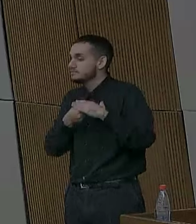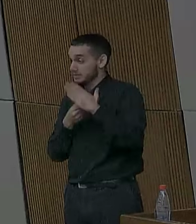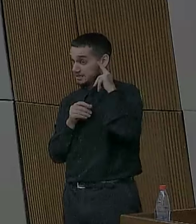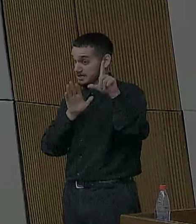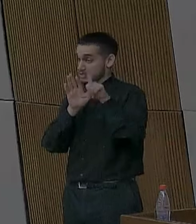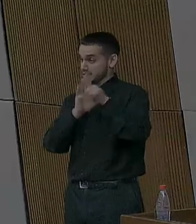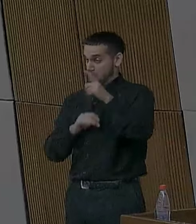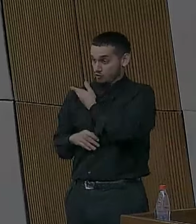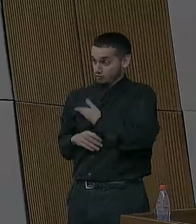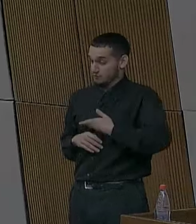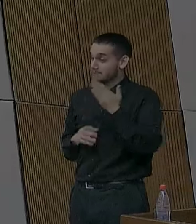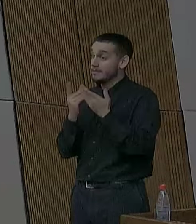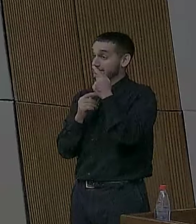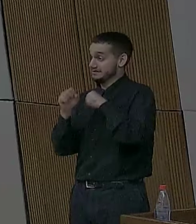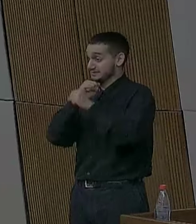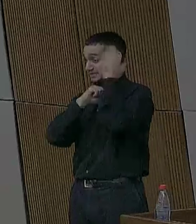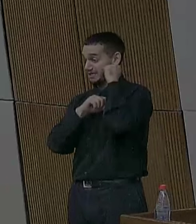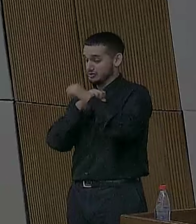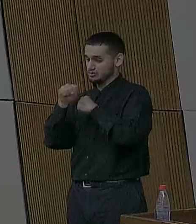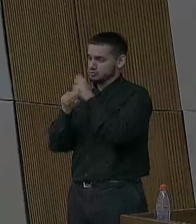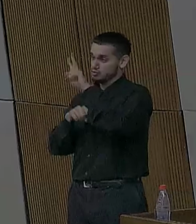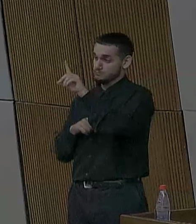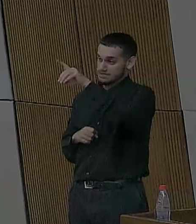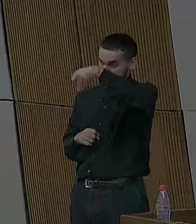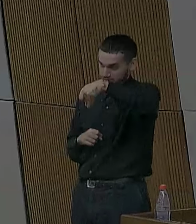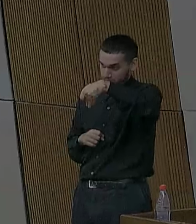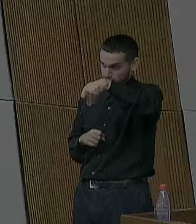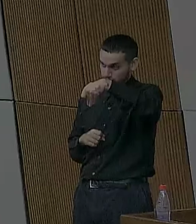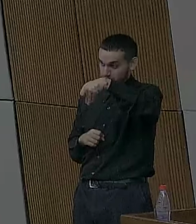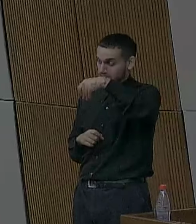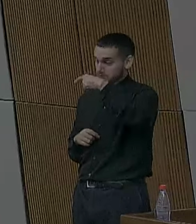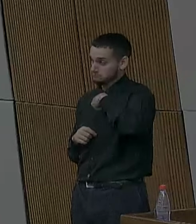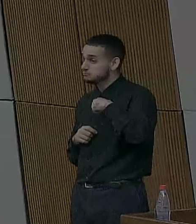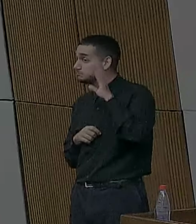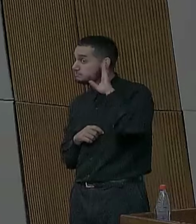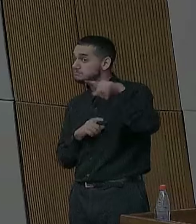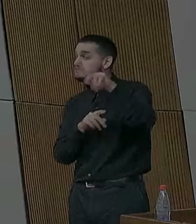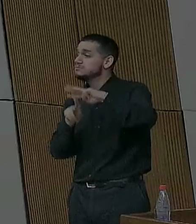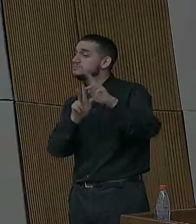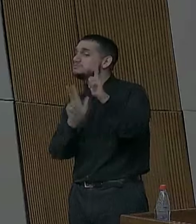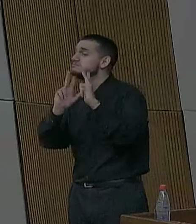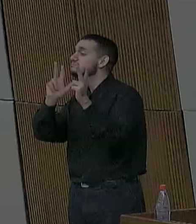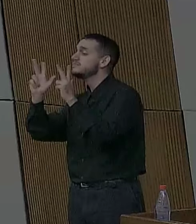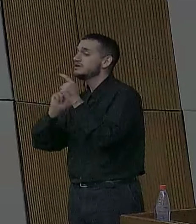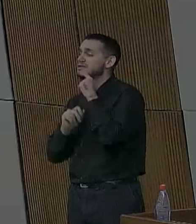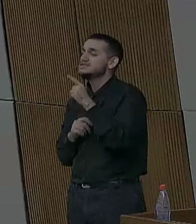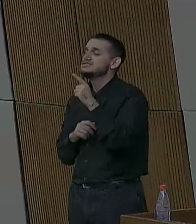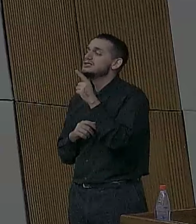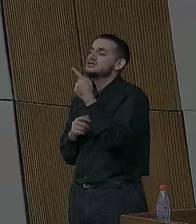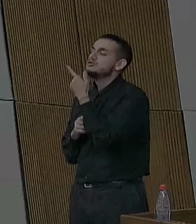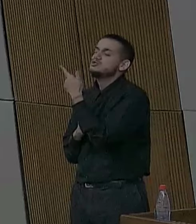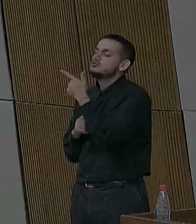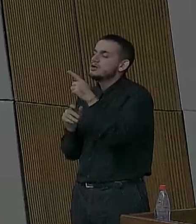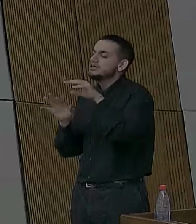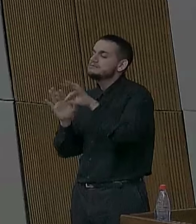Estado, porque en aquel momento, en el 2019, personalmente escuché que decía el Ministerio de que no estaba